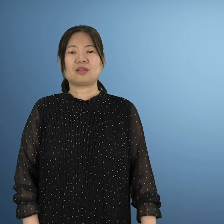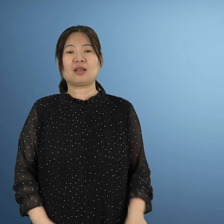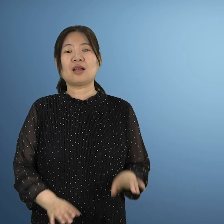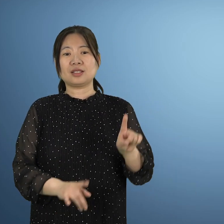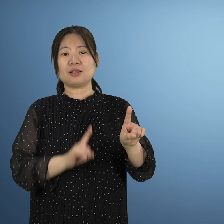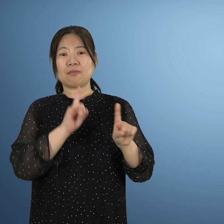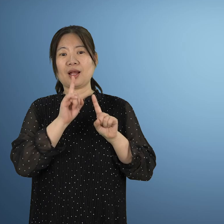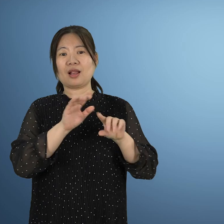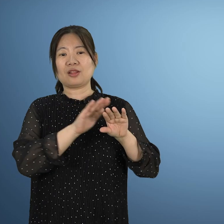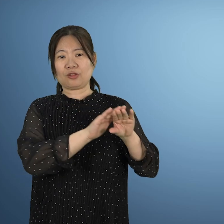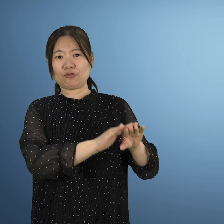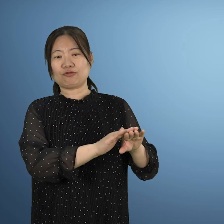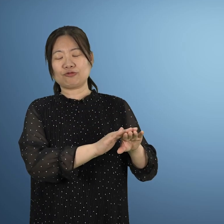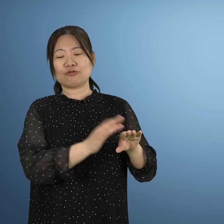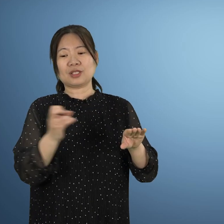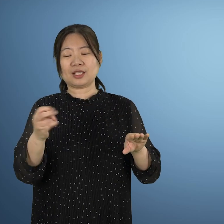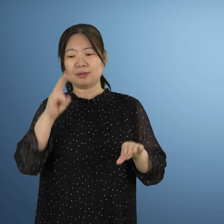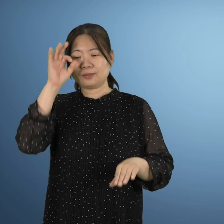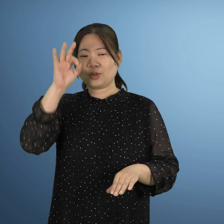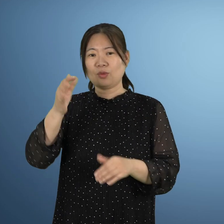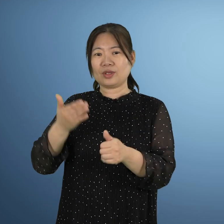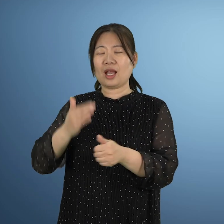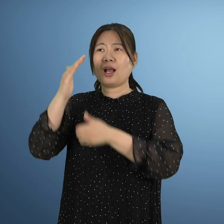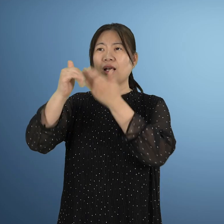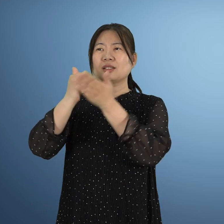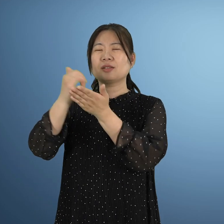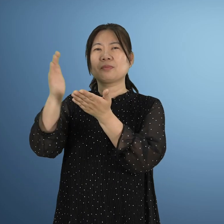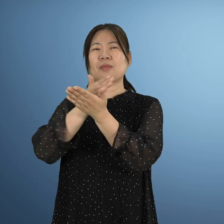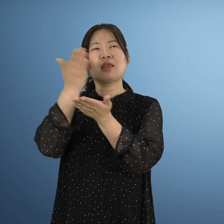두십시오. 하나님의 판단은